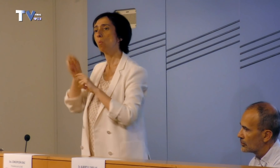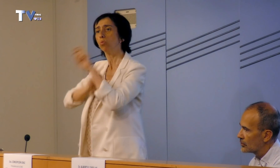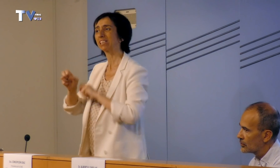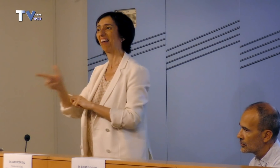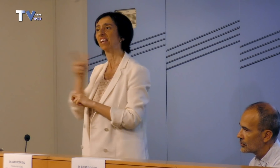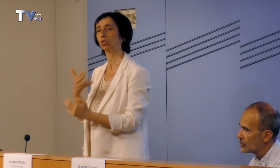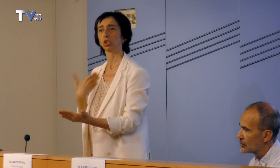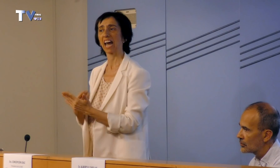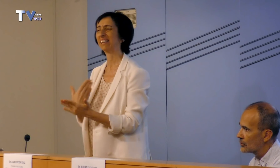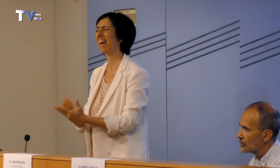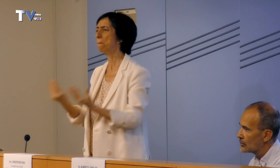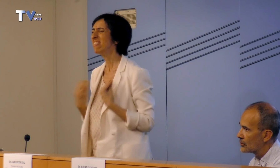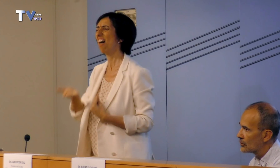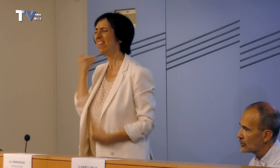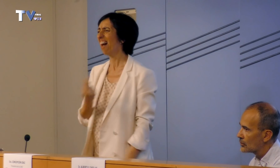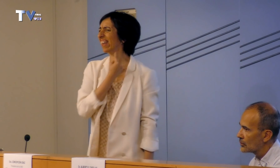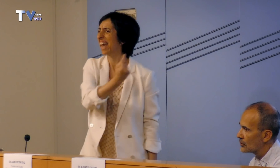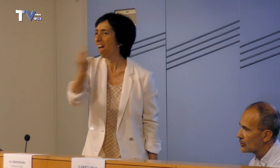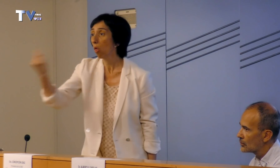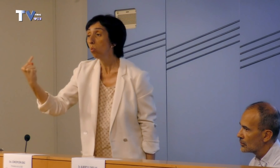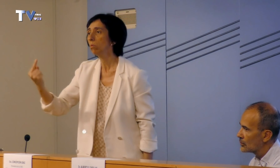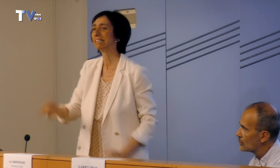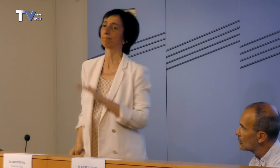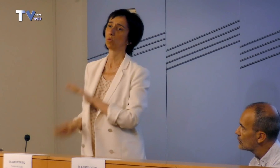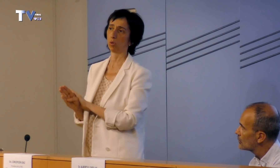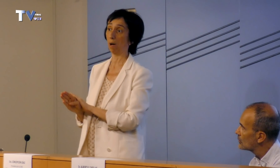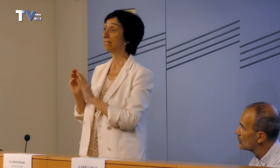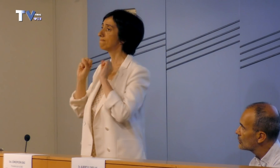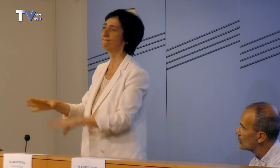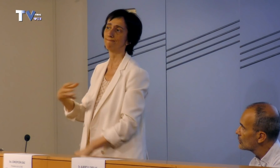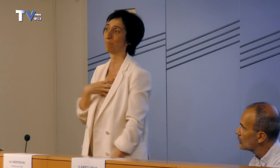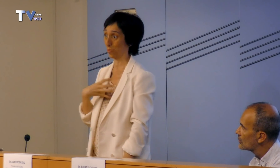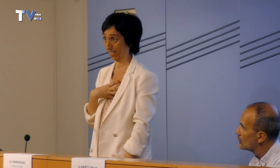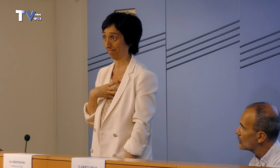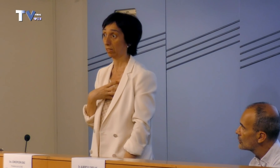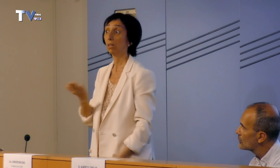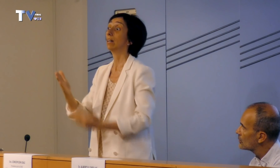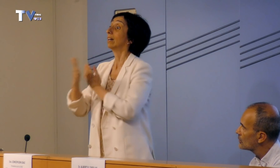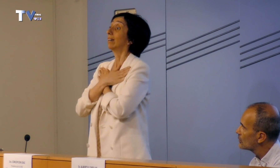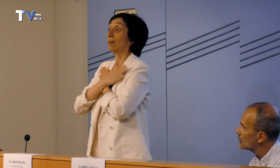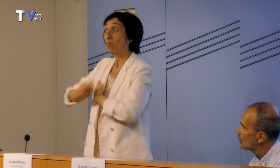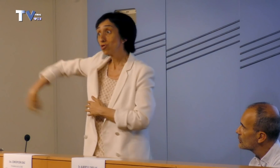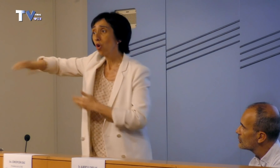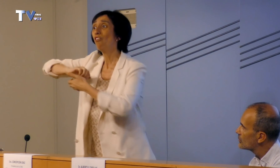Aquesta idea, aquest concepte de solidaritat, de garantia de drets i de dignitat de ser humà, és això que no podem oblidar ni deixar